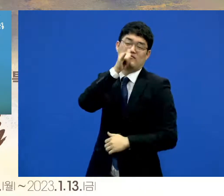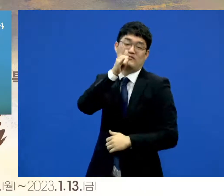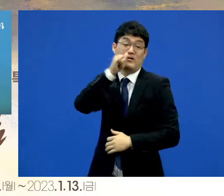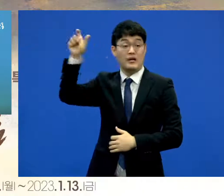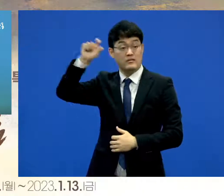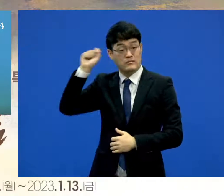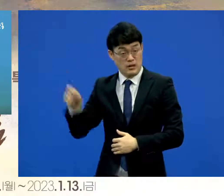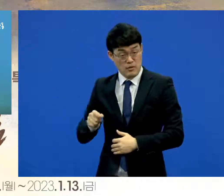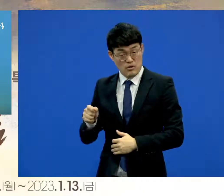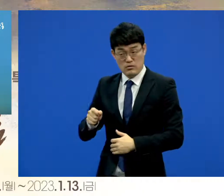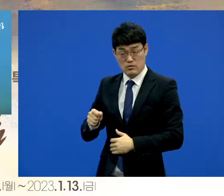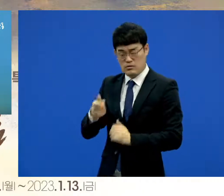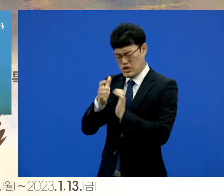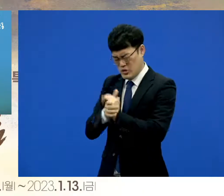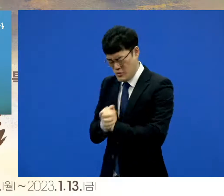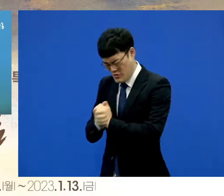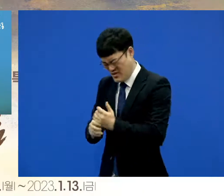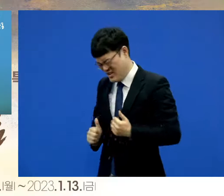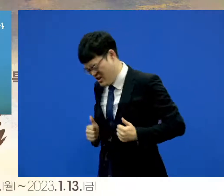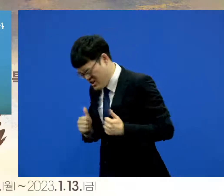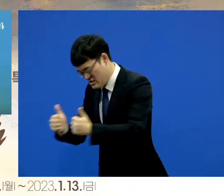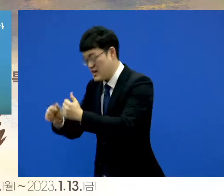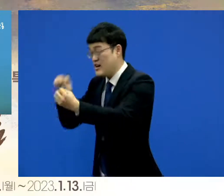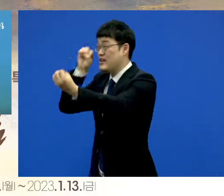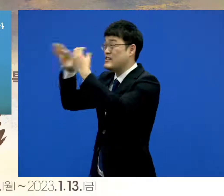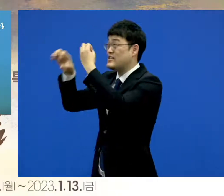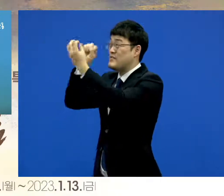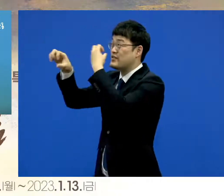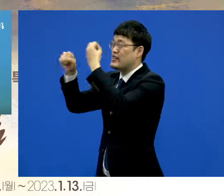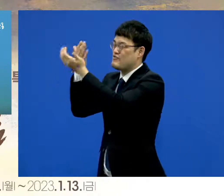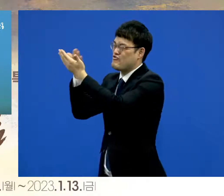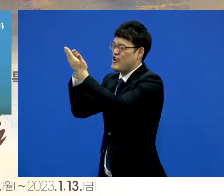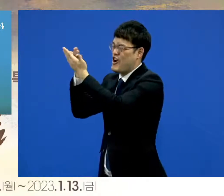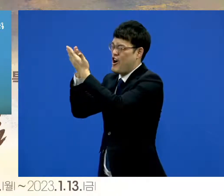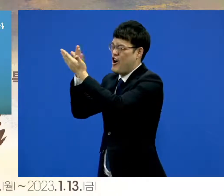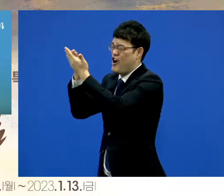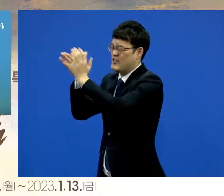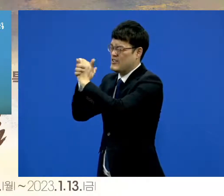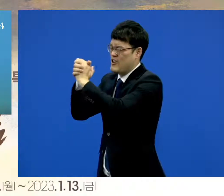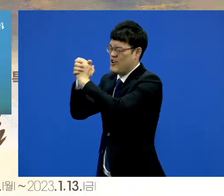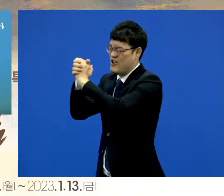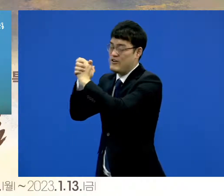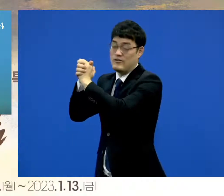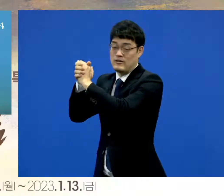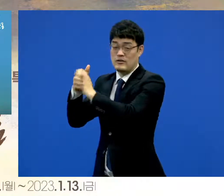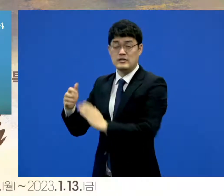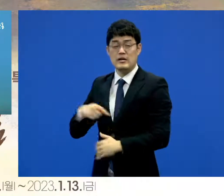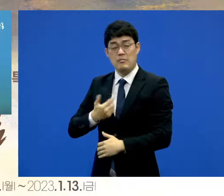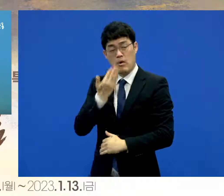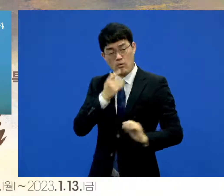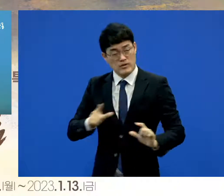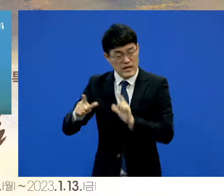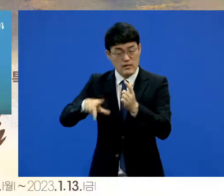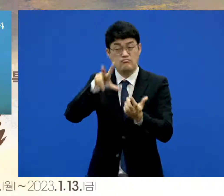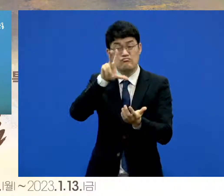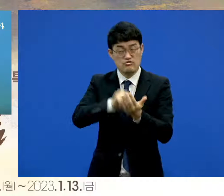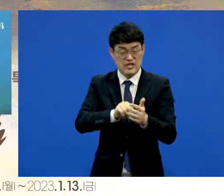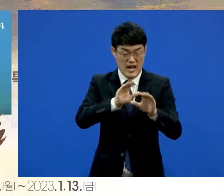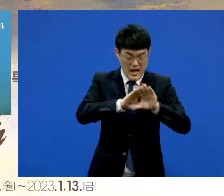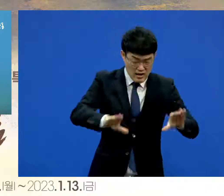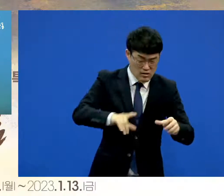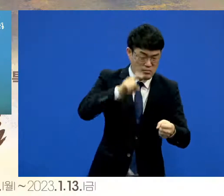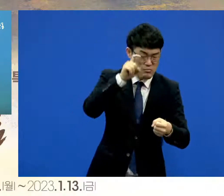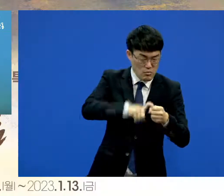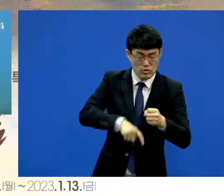만나지 않는다면 그 문제 해결은 큰 의미가 없습니다. 생존 문제가 절실하죠. 그러나 하나님에게로